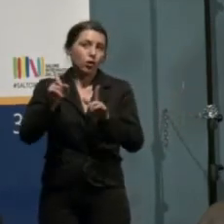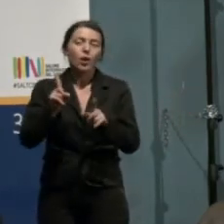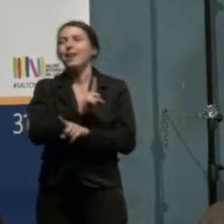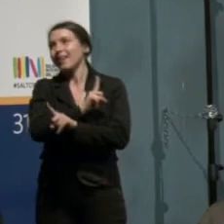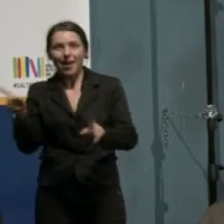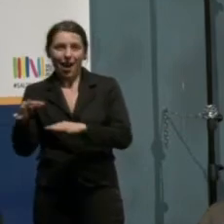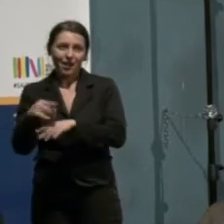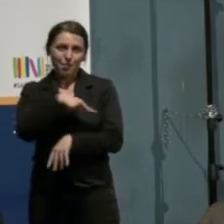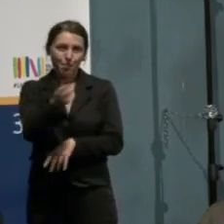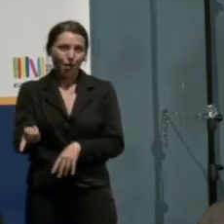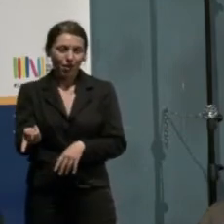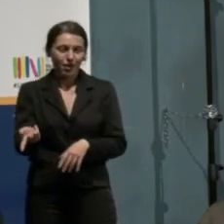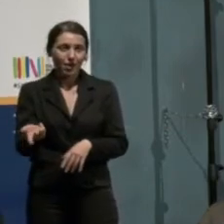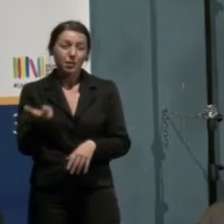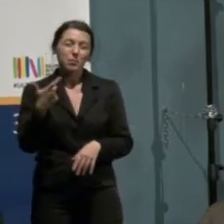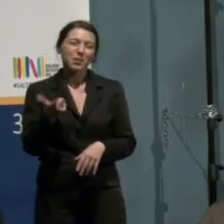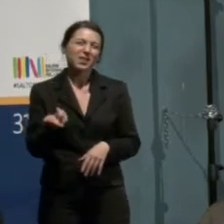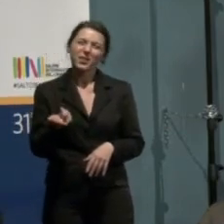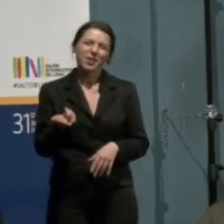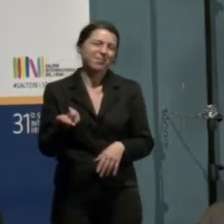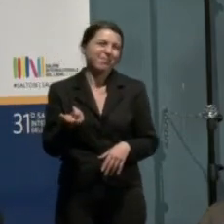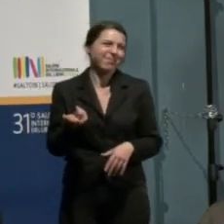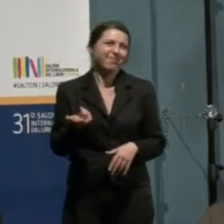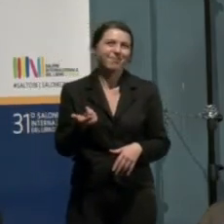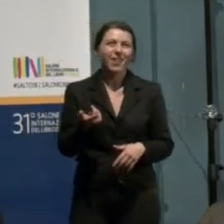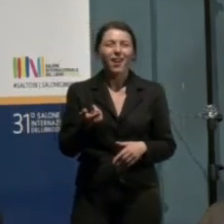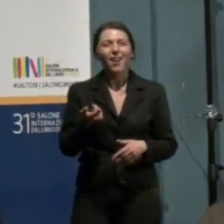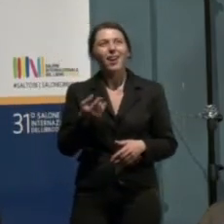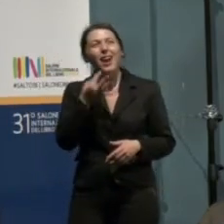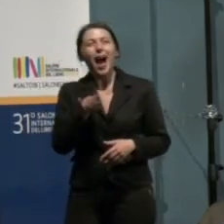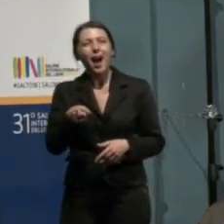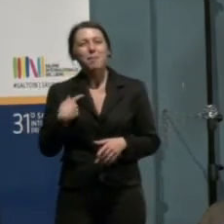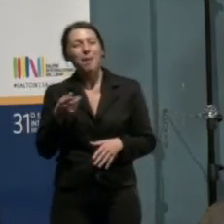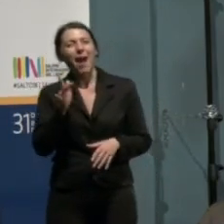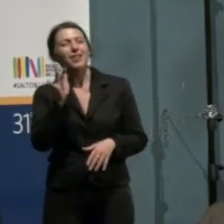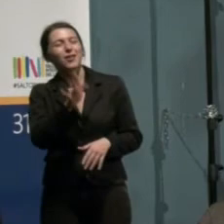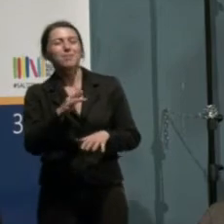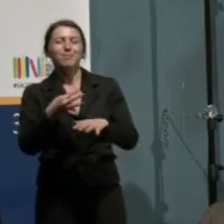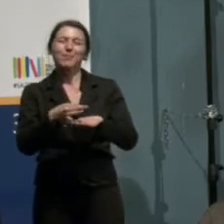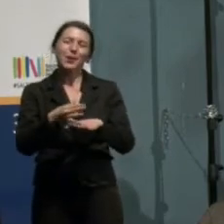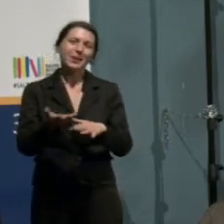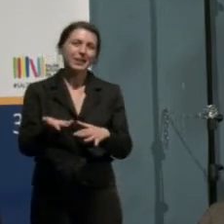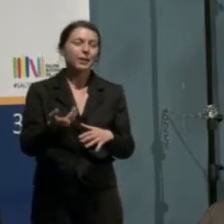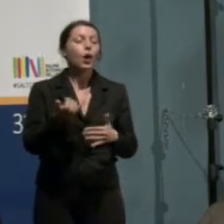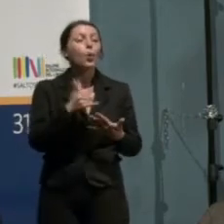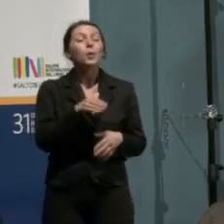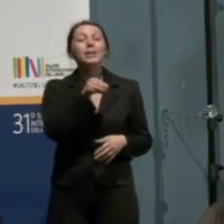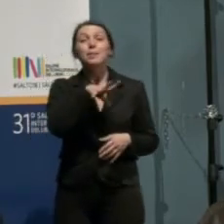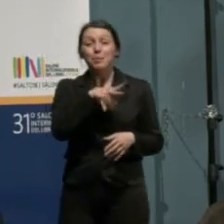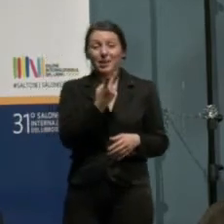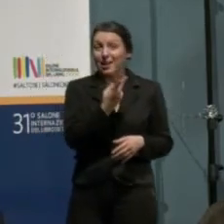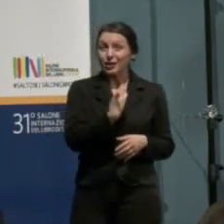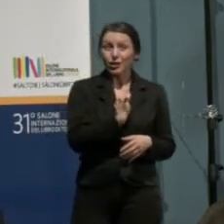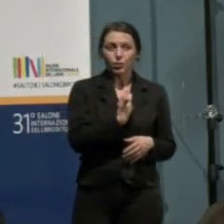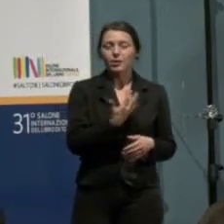perché è anche piuttosto vigliacco poi prendersela con con le mogli l'ultimo messaggio gli ultimi due messaggi che sono arrivati che